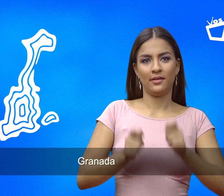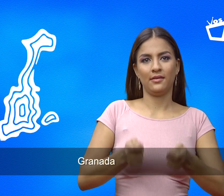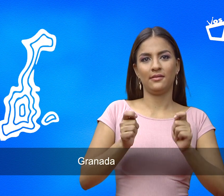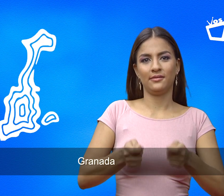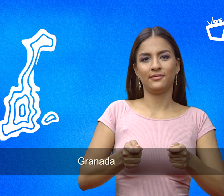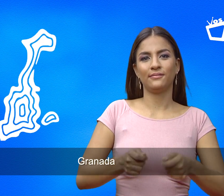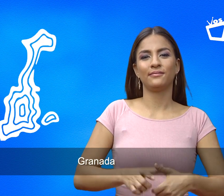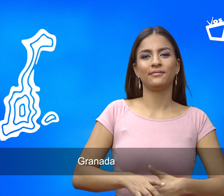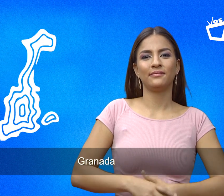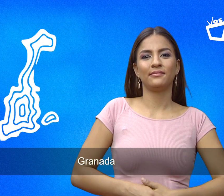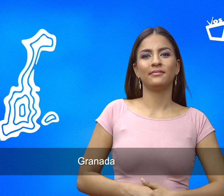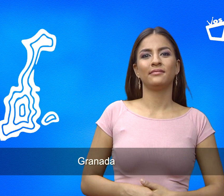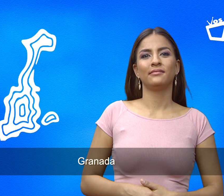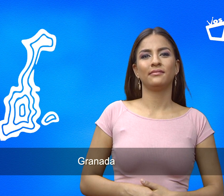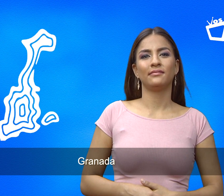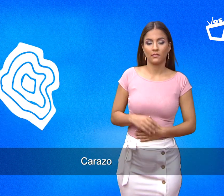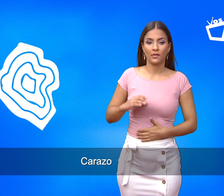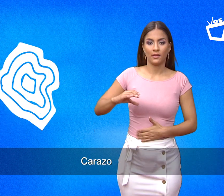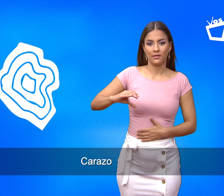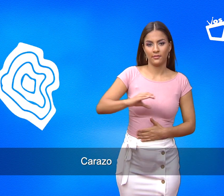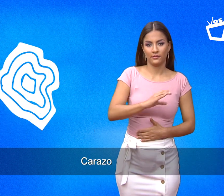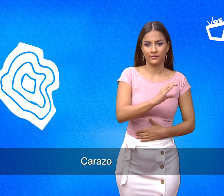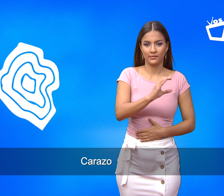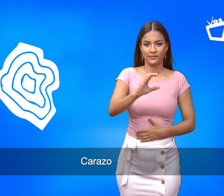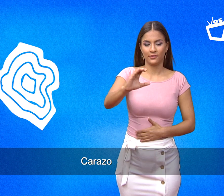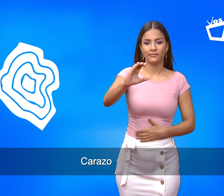granada carazo